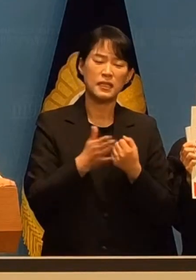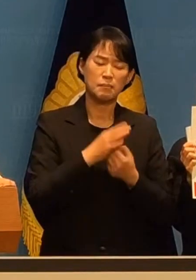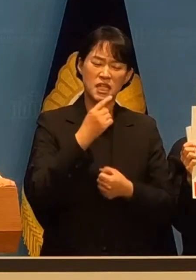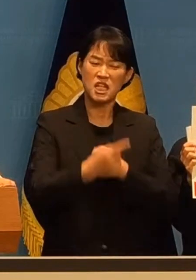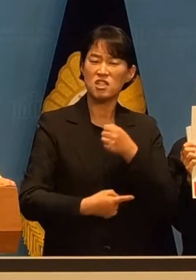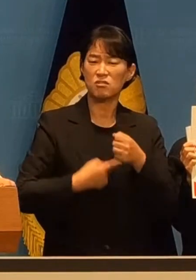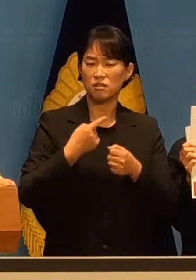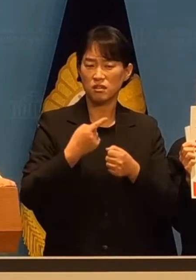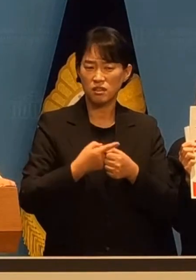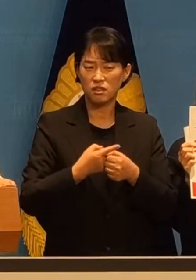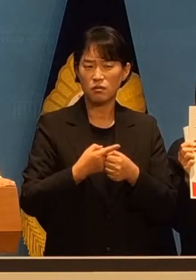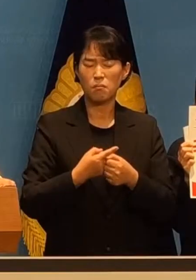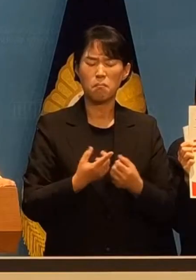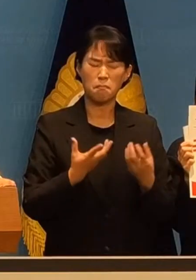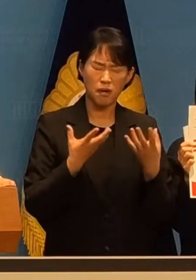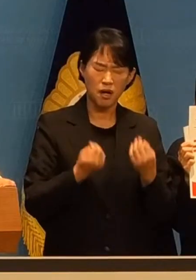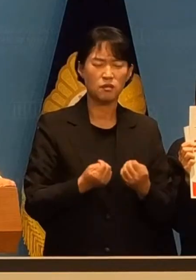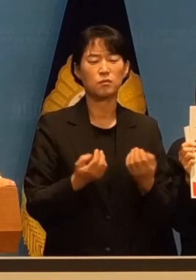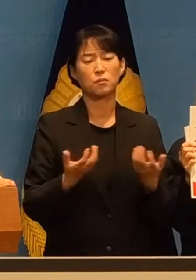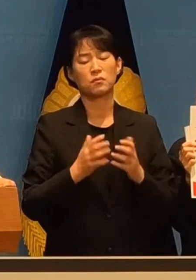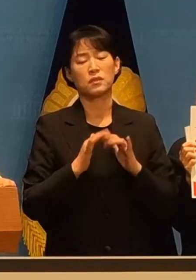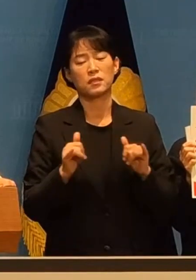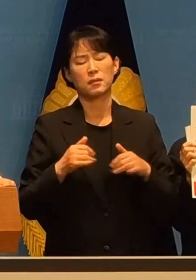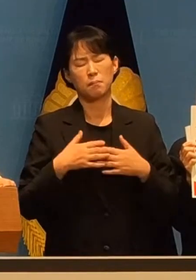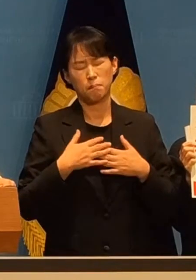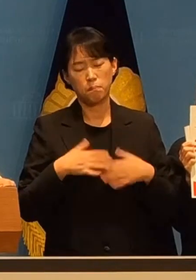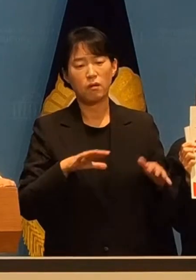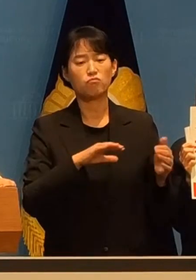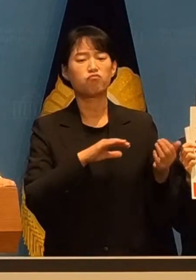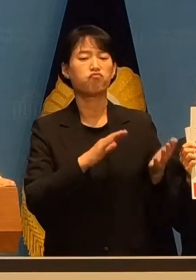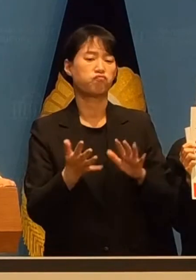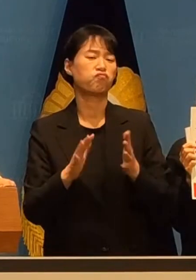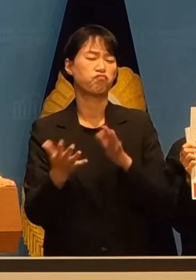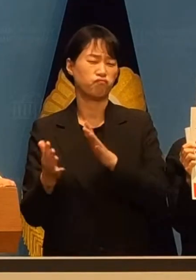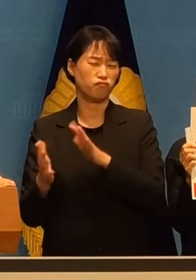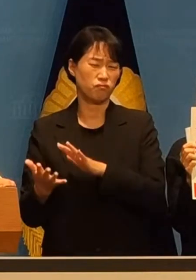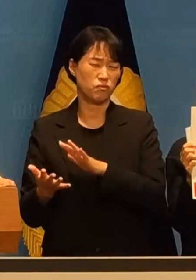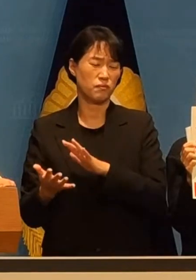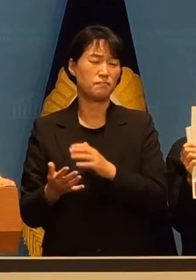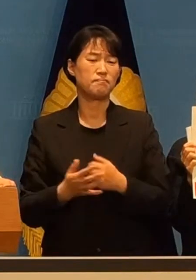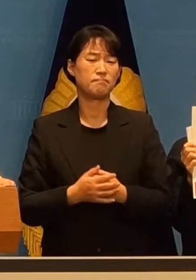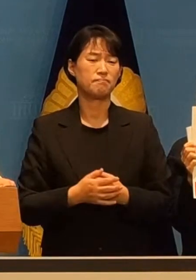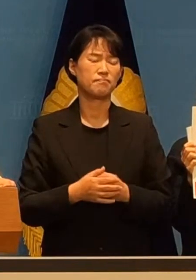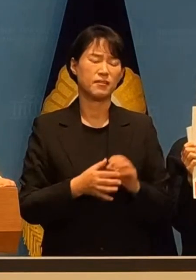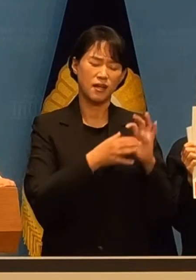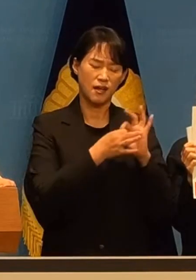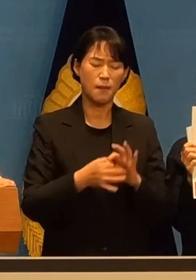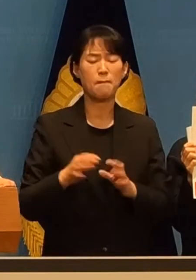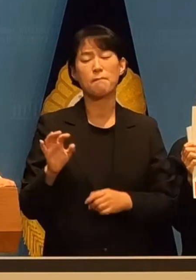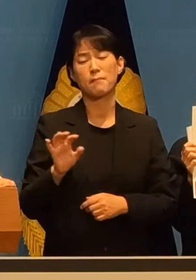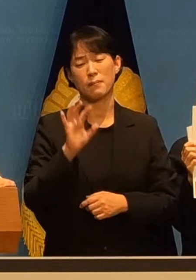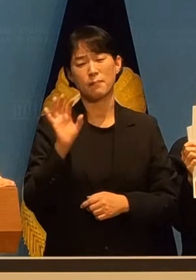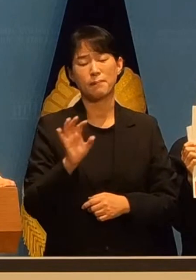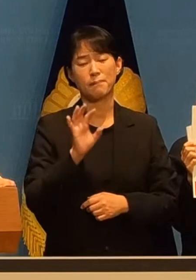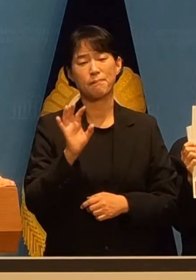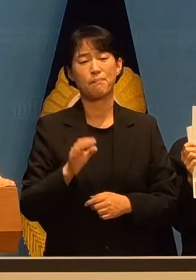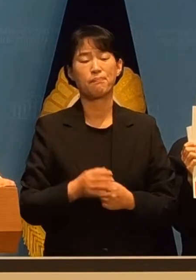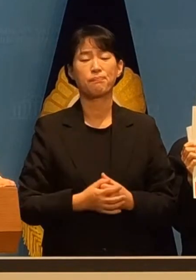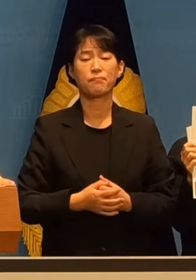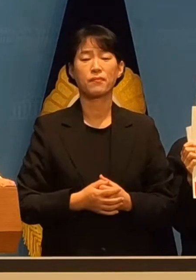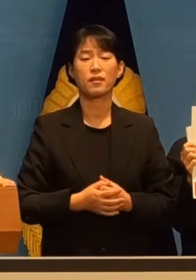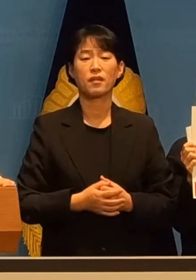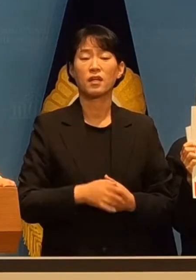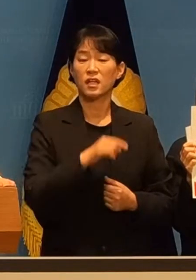1년에도 많은 분들이 과로사로 쿠팡 안에서 사망하는 사건들이 반복되고 있는 것입니다.